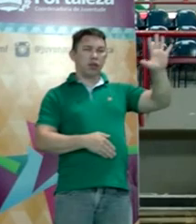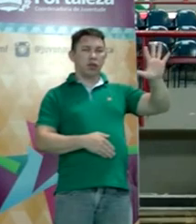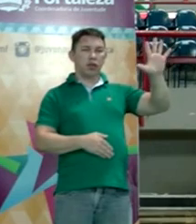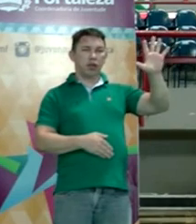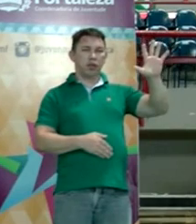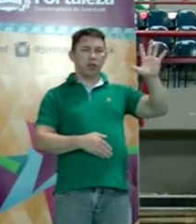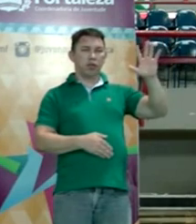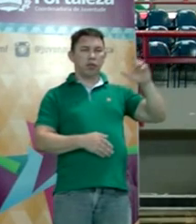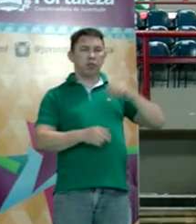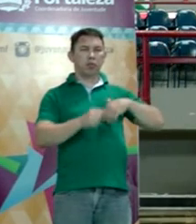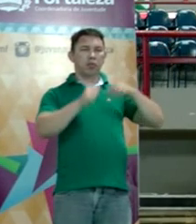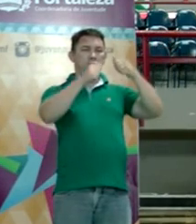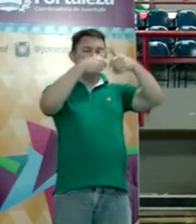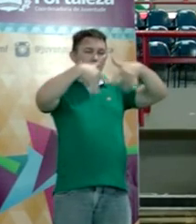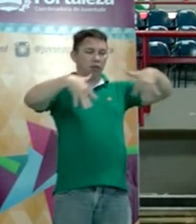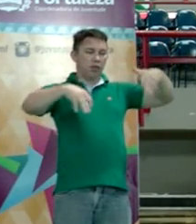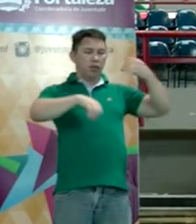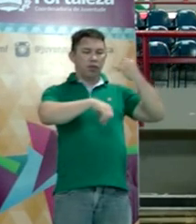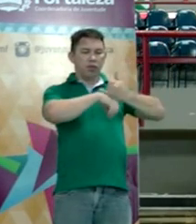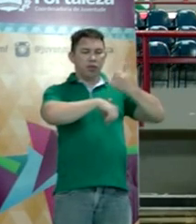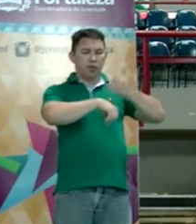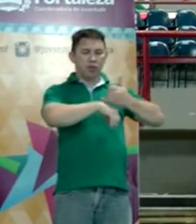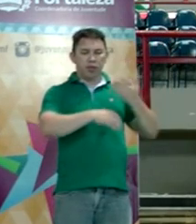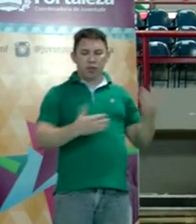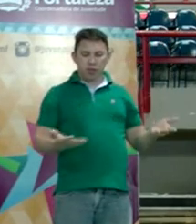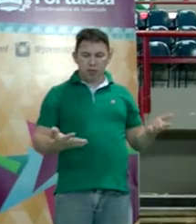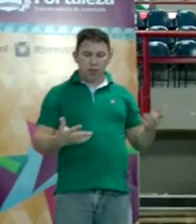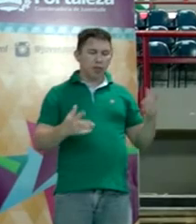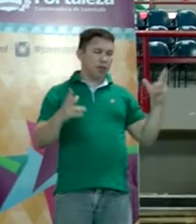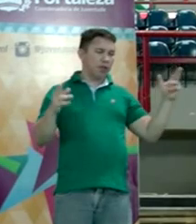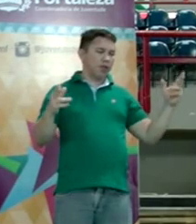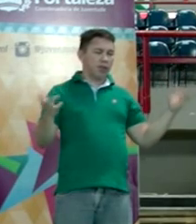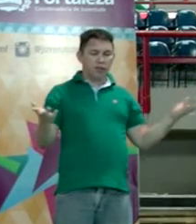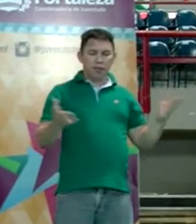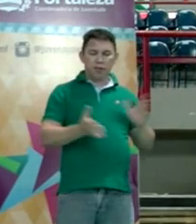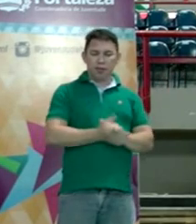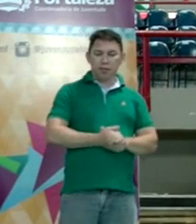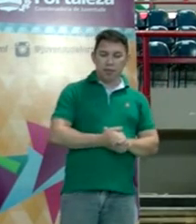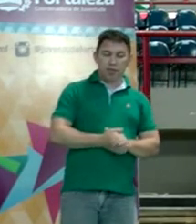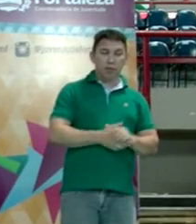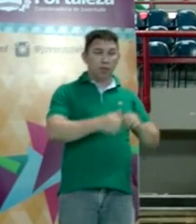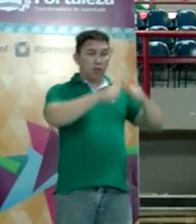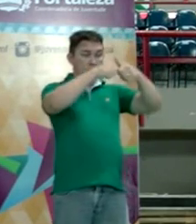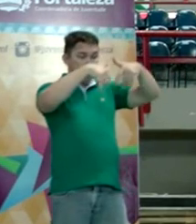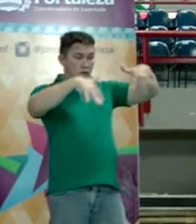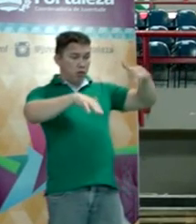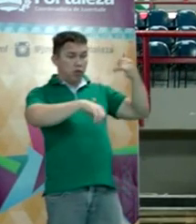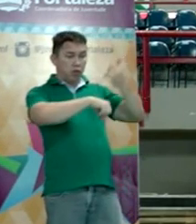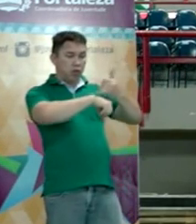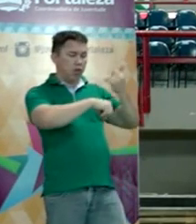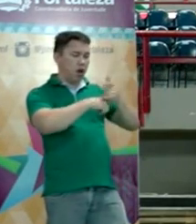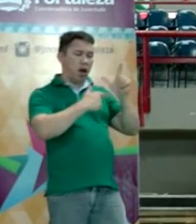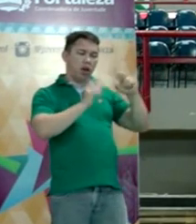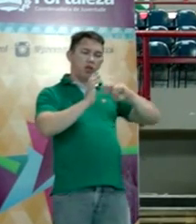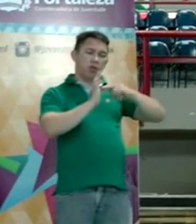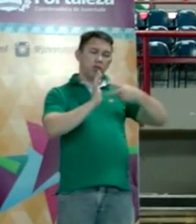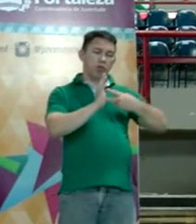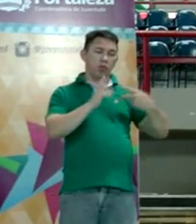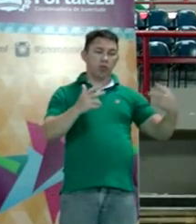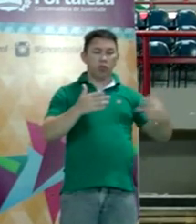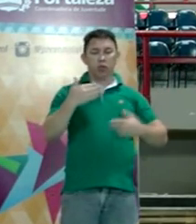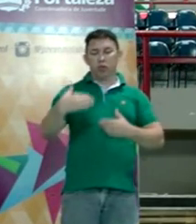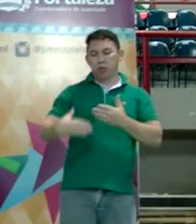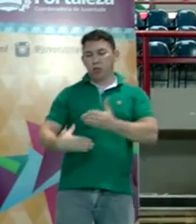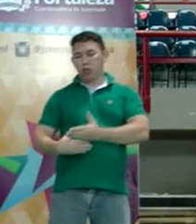de uma cortina de ferro que eu ouvi falar, então deve ser o mesmo Muro de Berlim. A cortina de ferro não existia, era só uma simbologia, e o